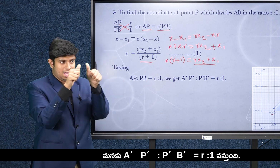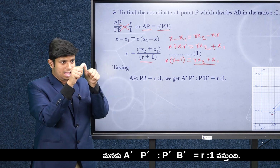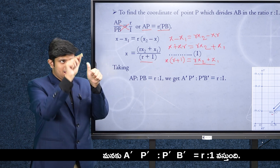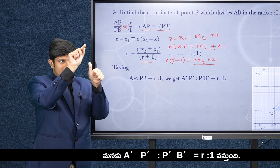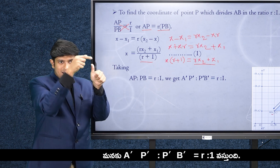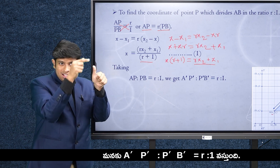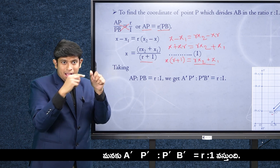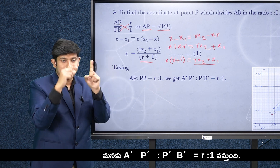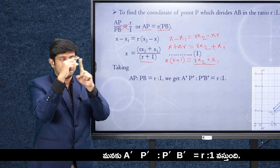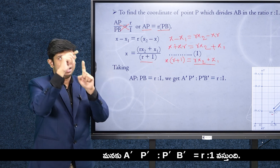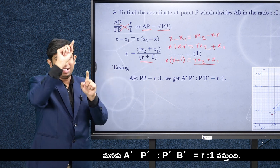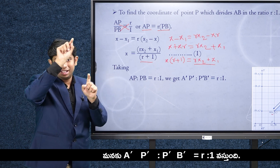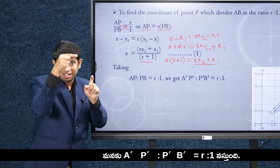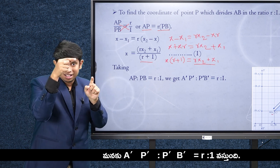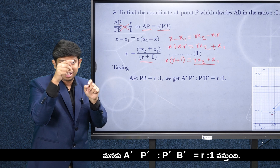మనకు apb